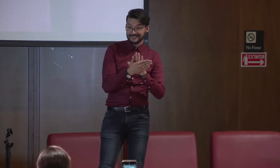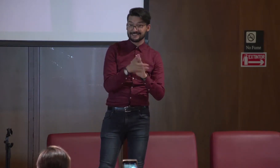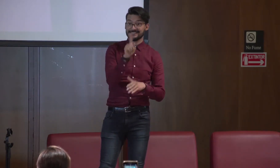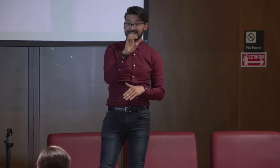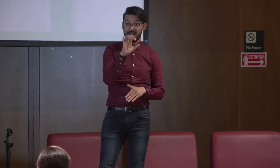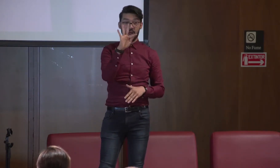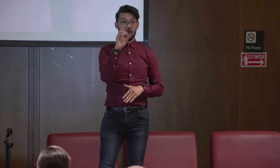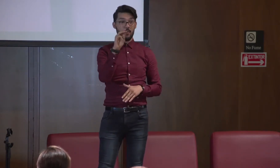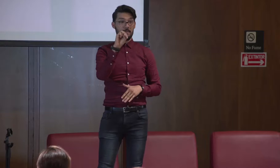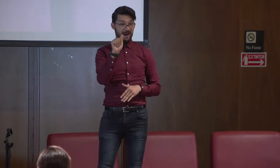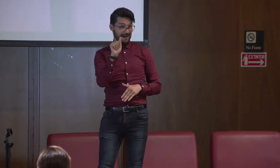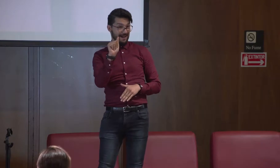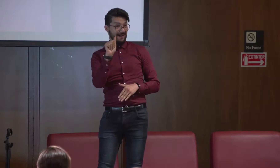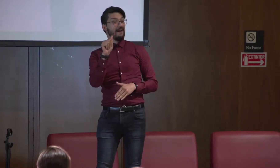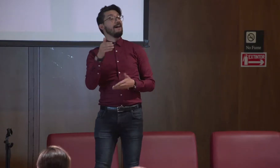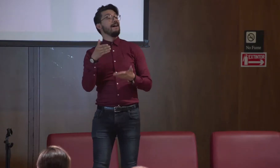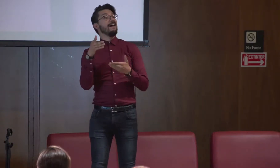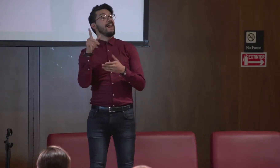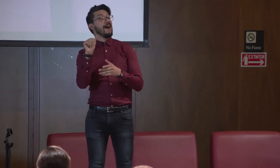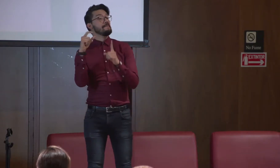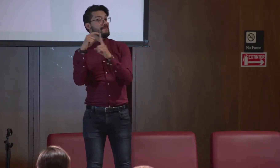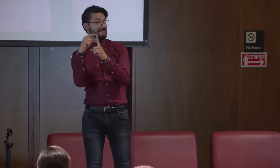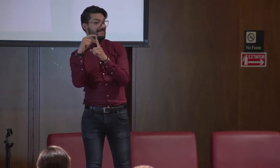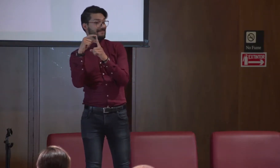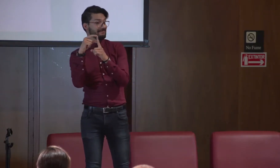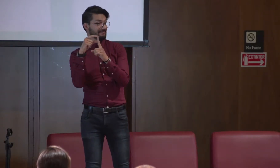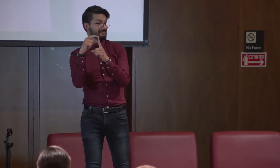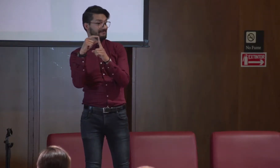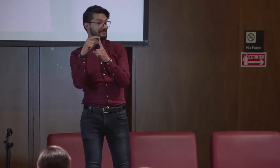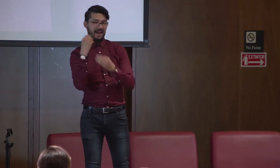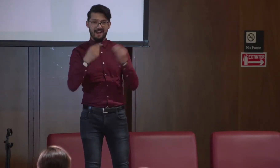La Paz se toma la palabra.